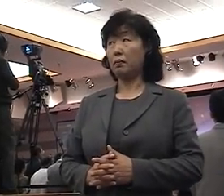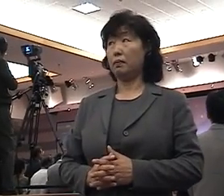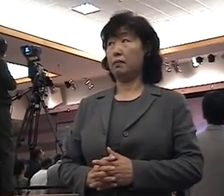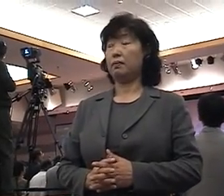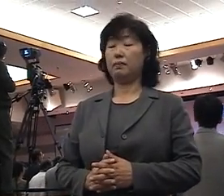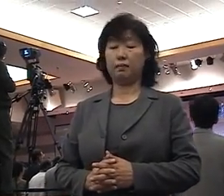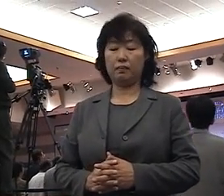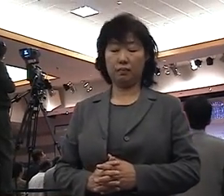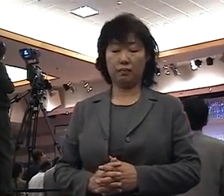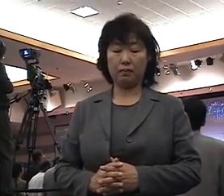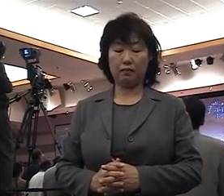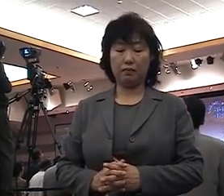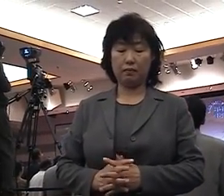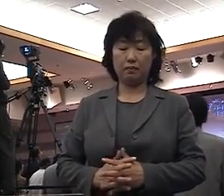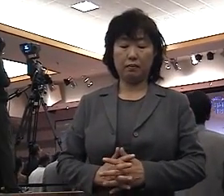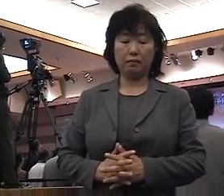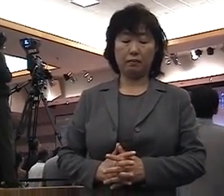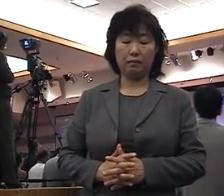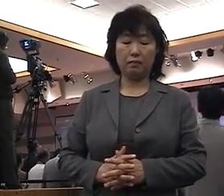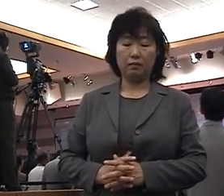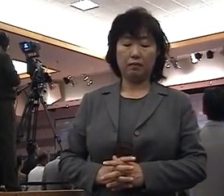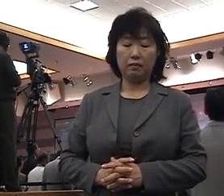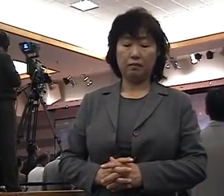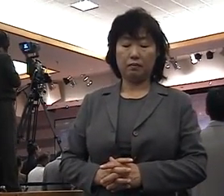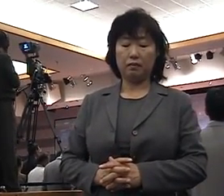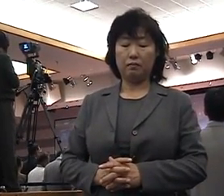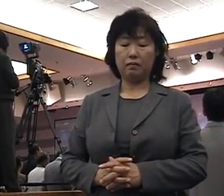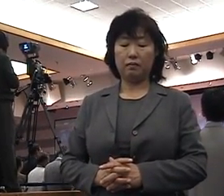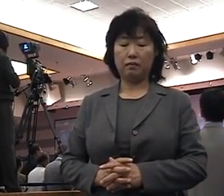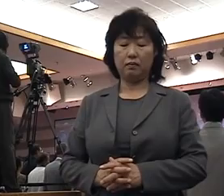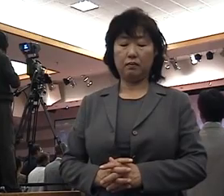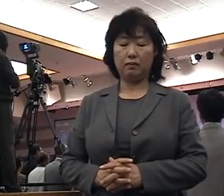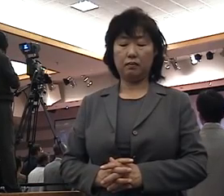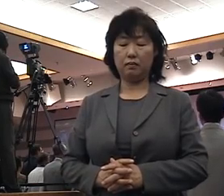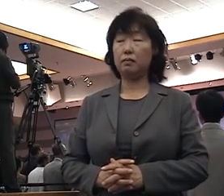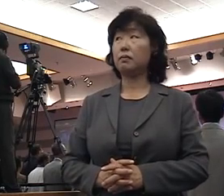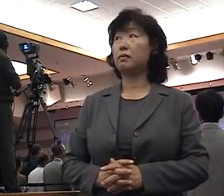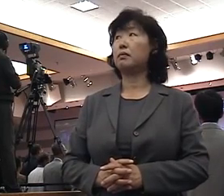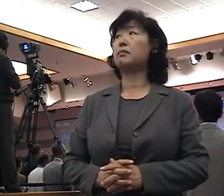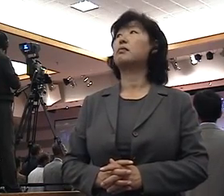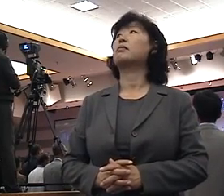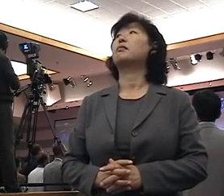보라 너희는 두려워 말고 보라 너희는 인도한 하나님을